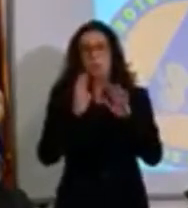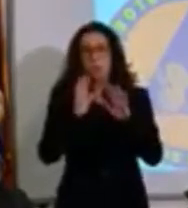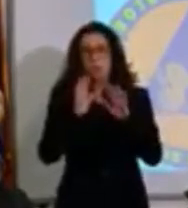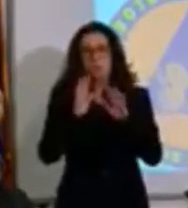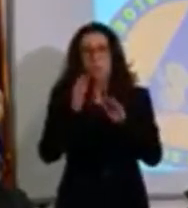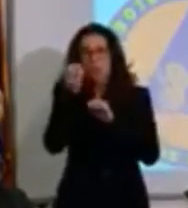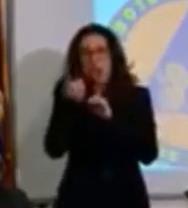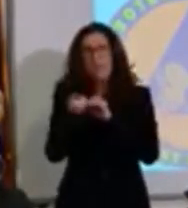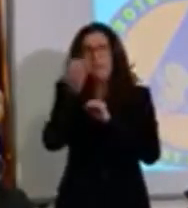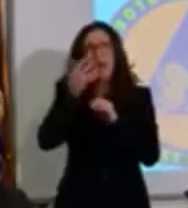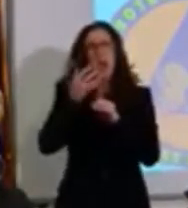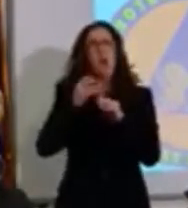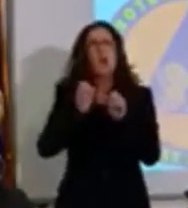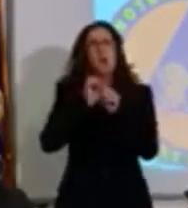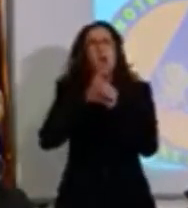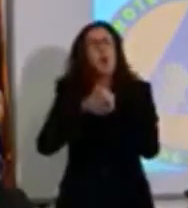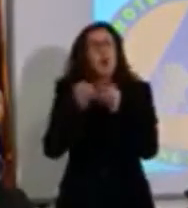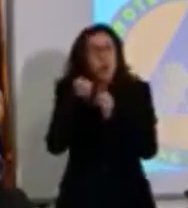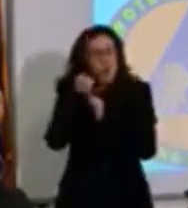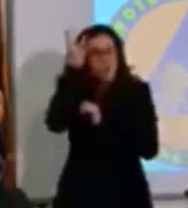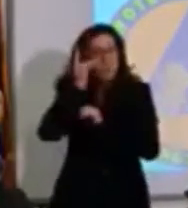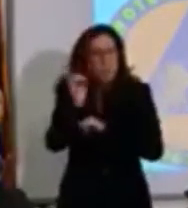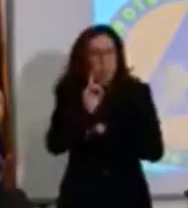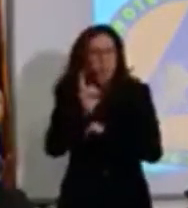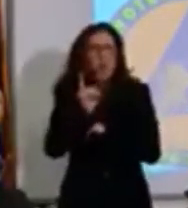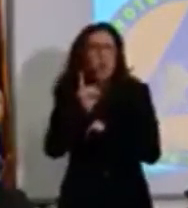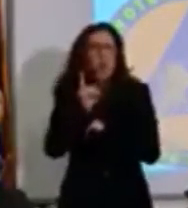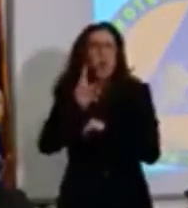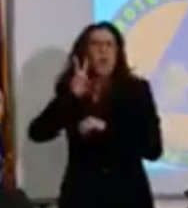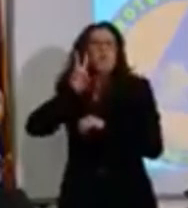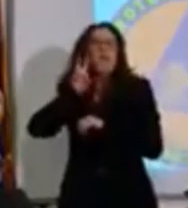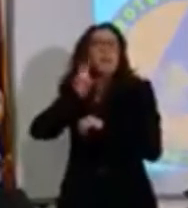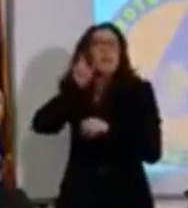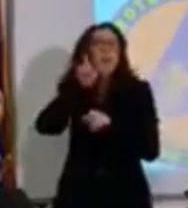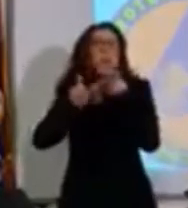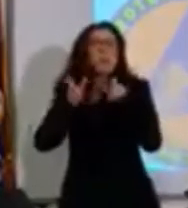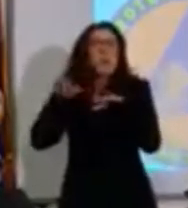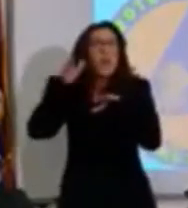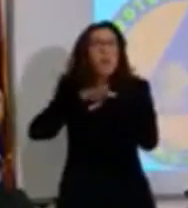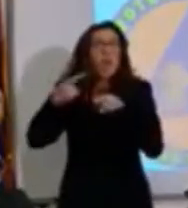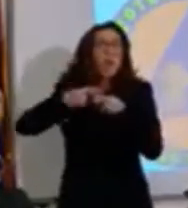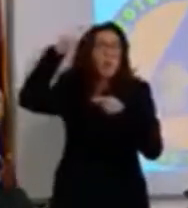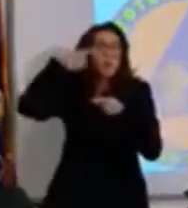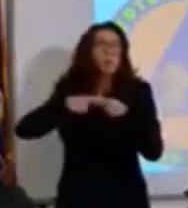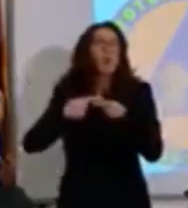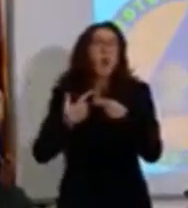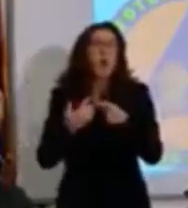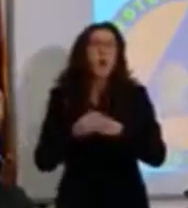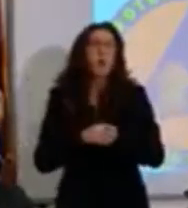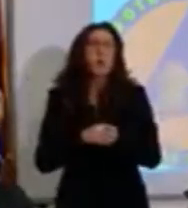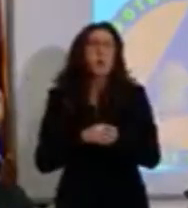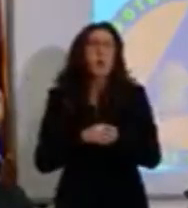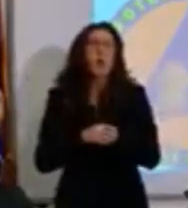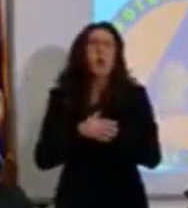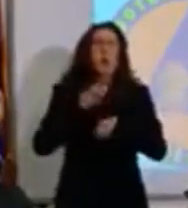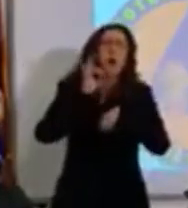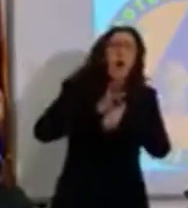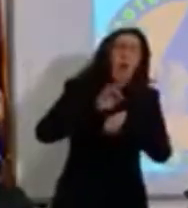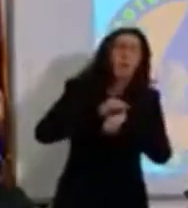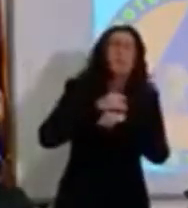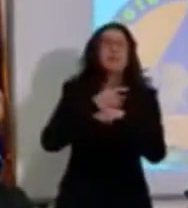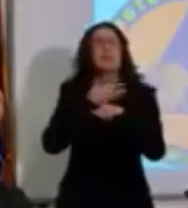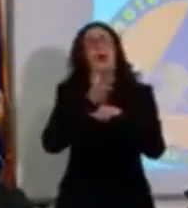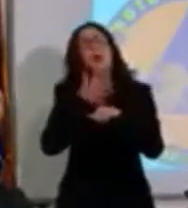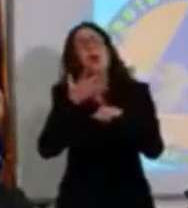ventina di persone al giorno e non veniteci neanche a dire ma l'età ma la comodità ma le patologie